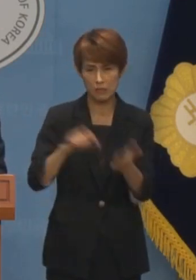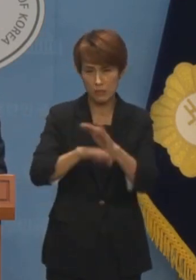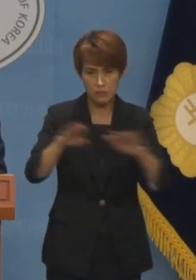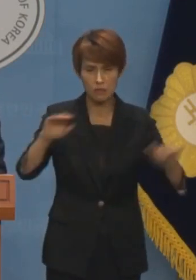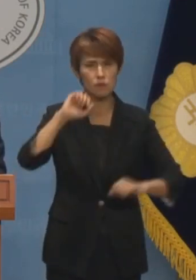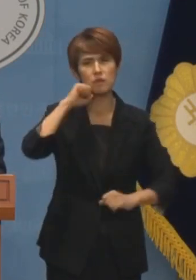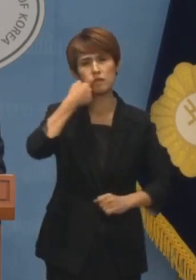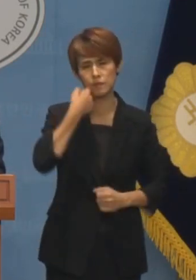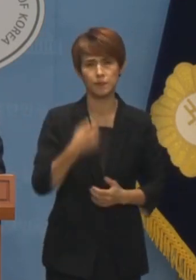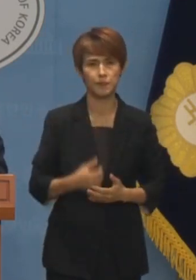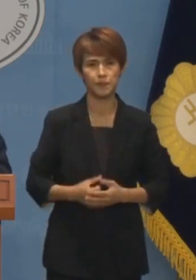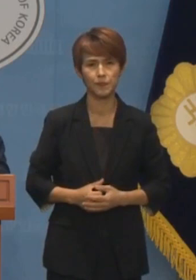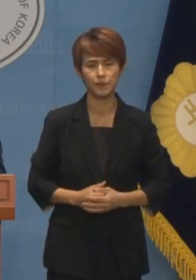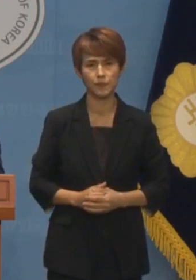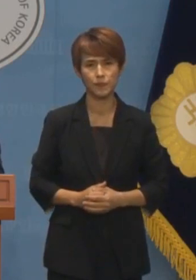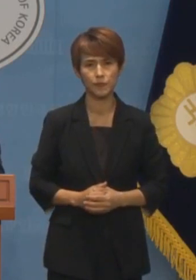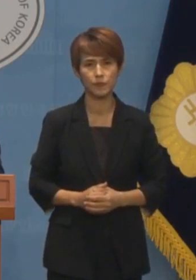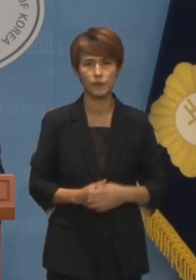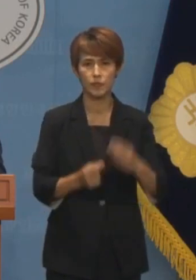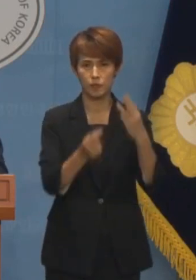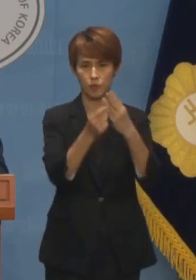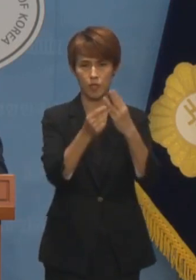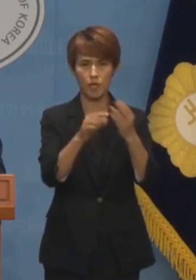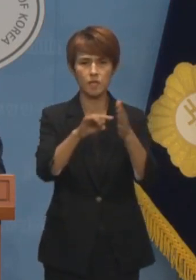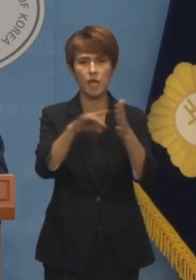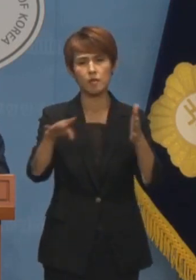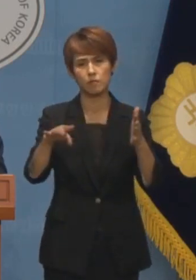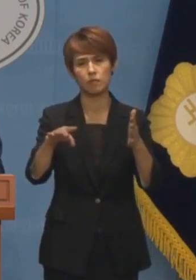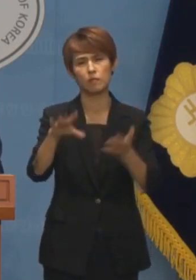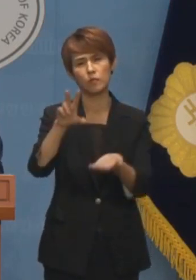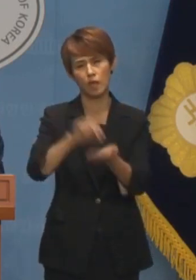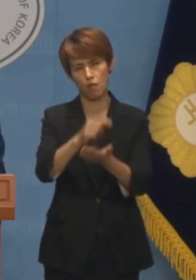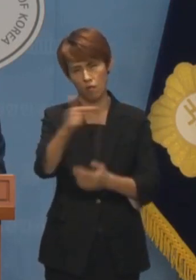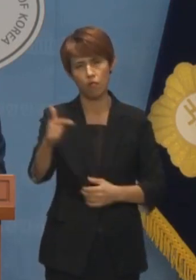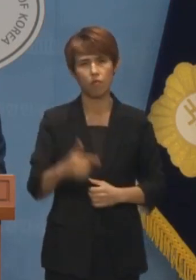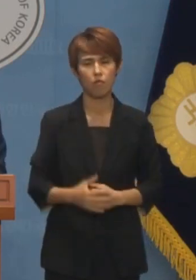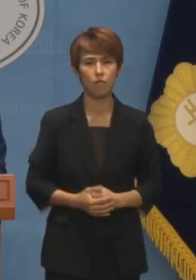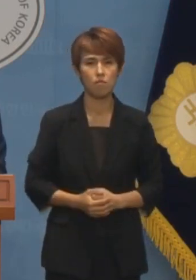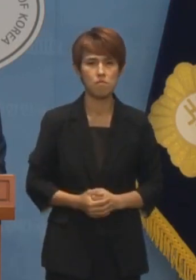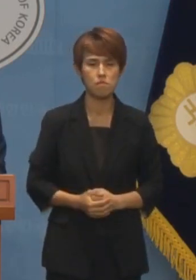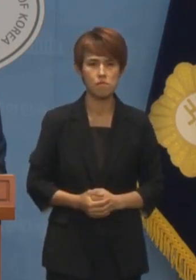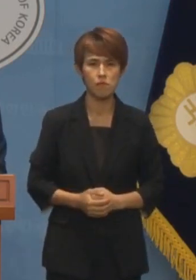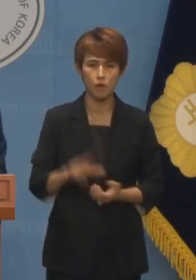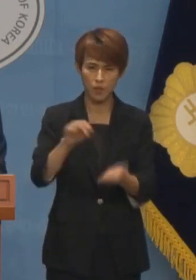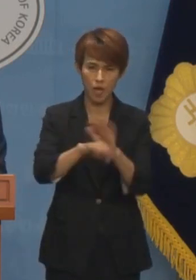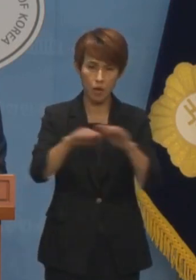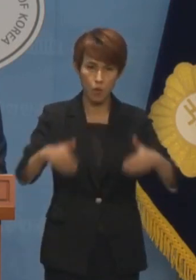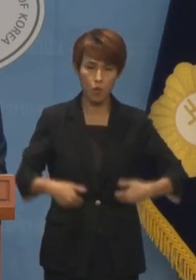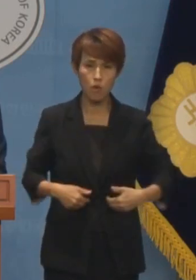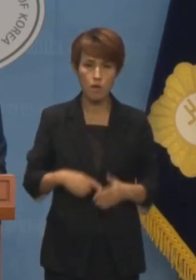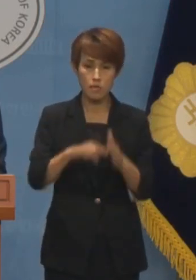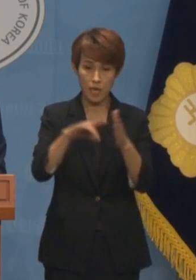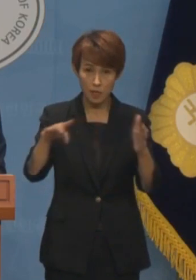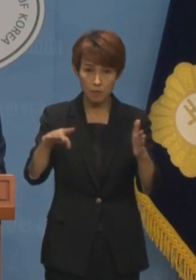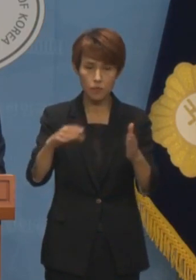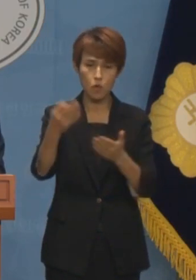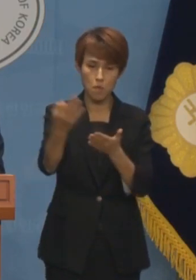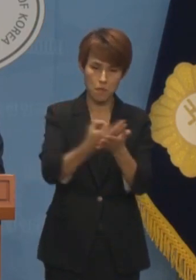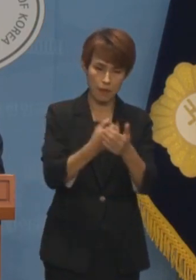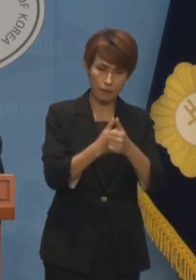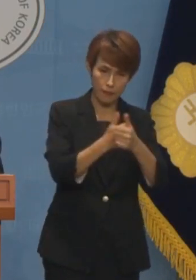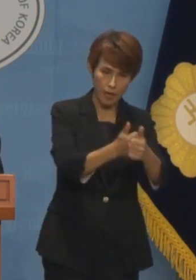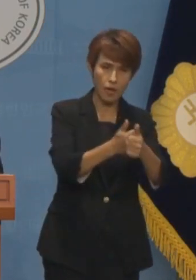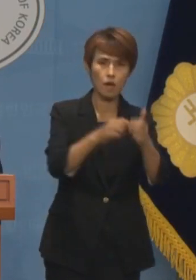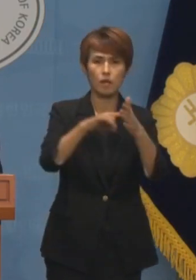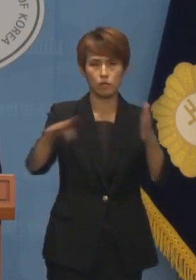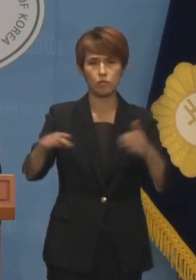수준이었습니다. 셋째, 세금 문제도 시급한 해결이 필요합니다. 세금은 매출 기준으로 부과되기 때문에 판매